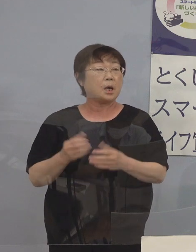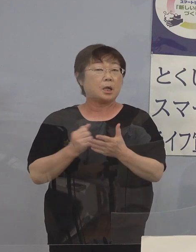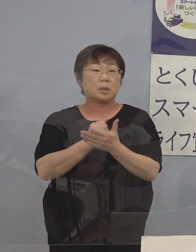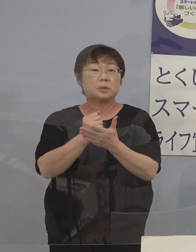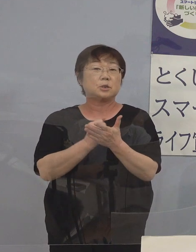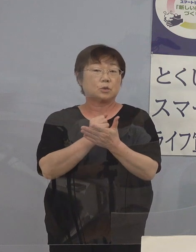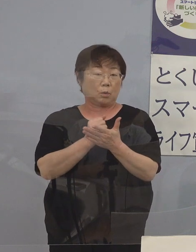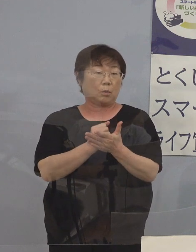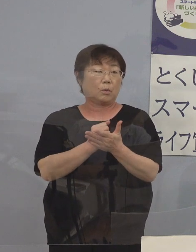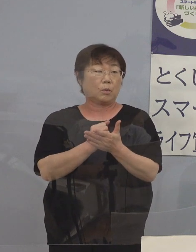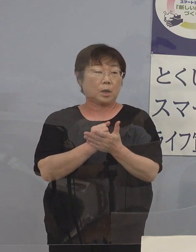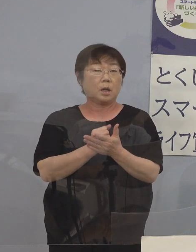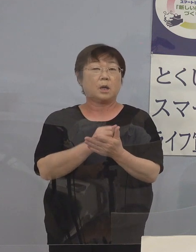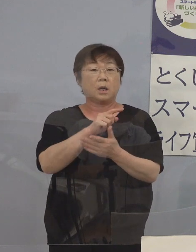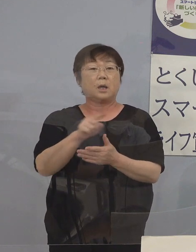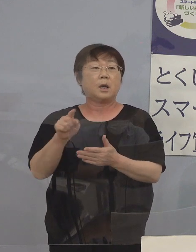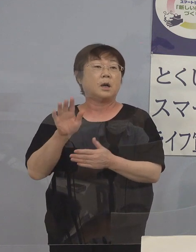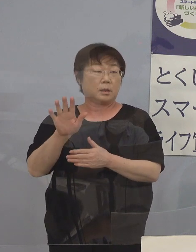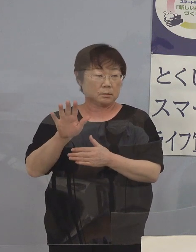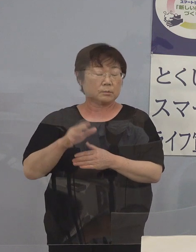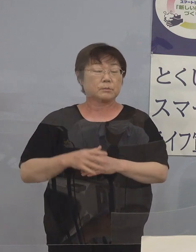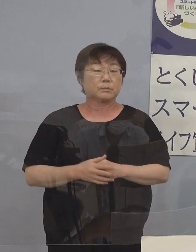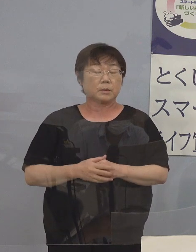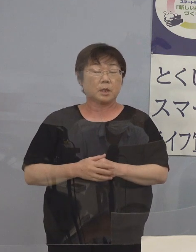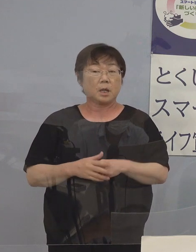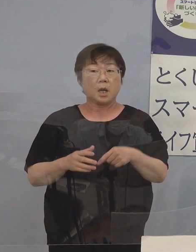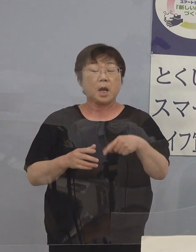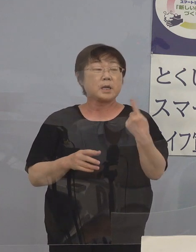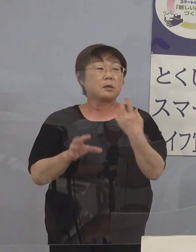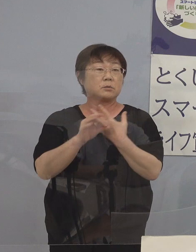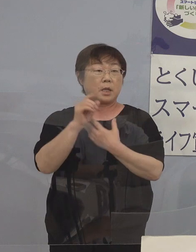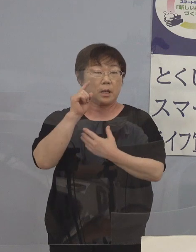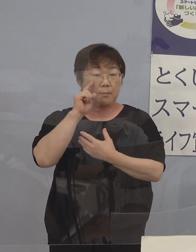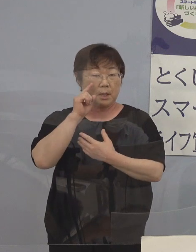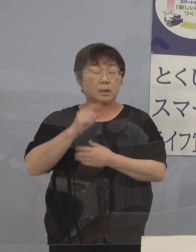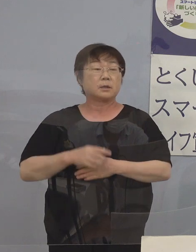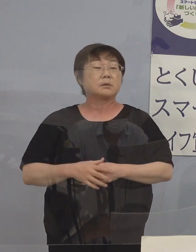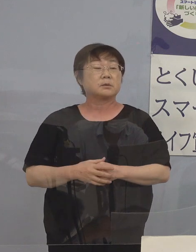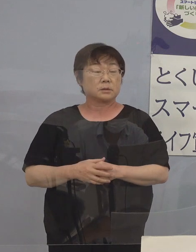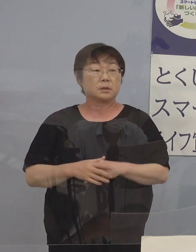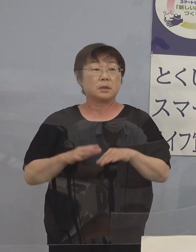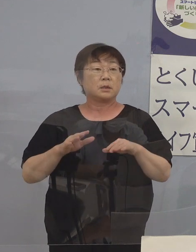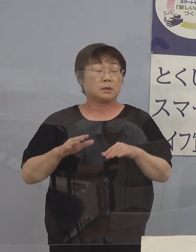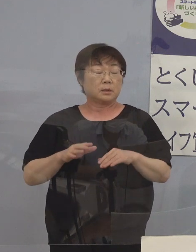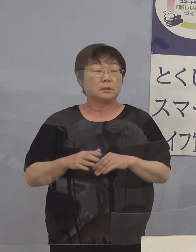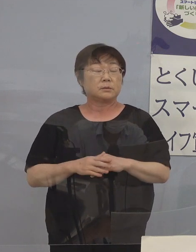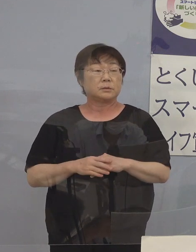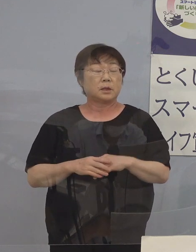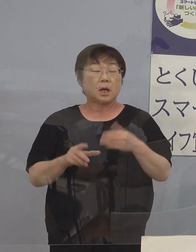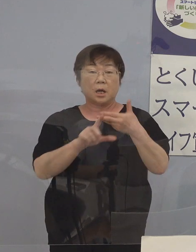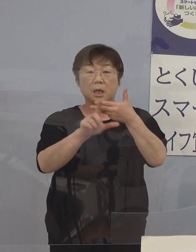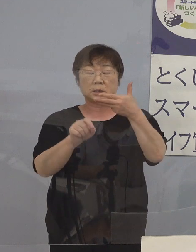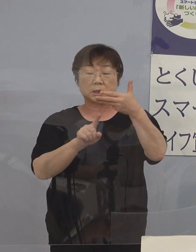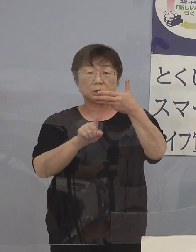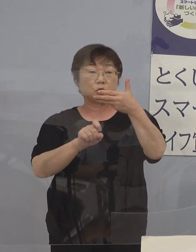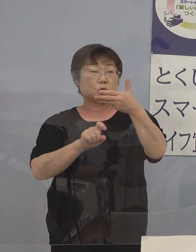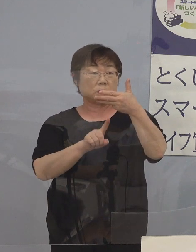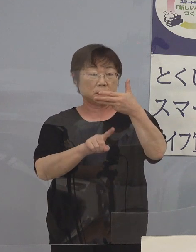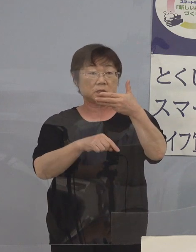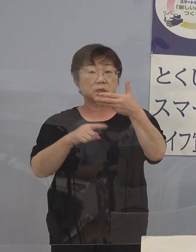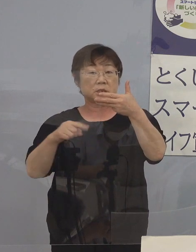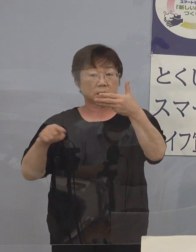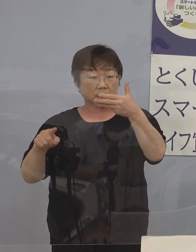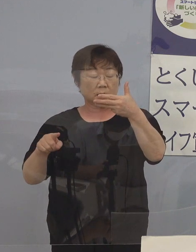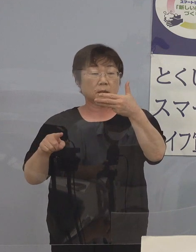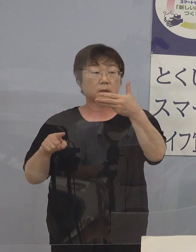談をしたということになります。 はい、少しですね、事情がそれぞれあります。はい、まず100例目の方、 実はこの方、8月の11日